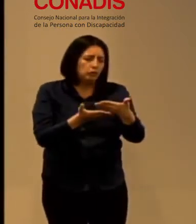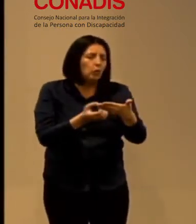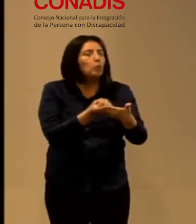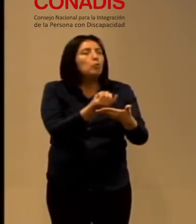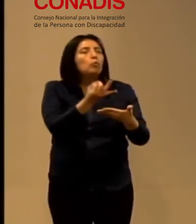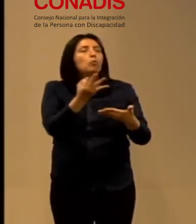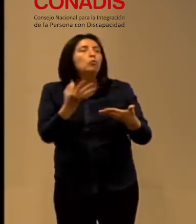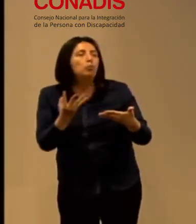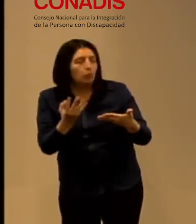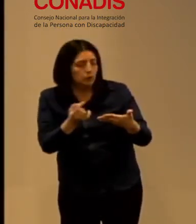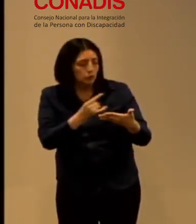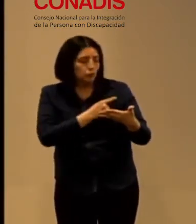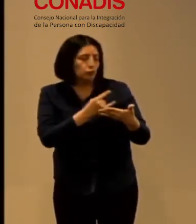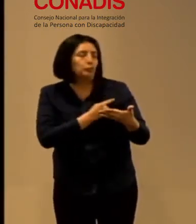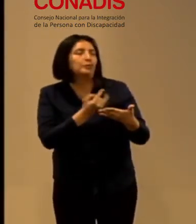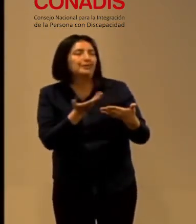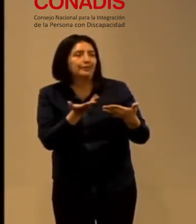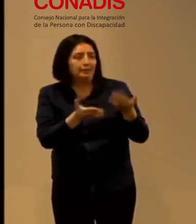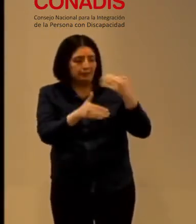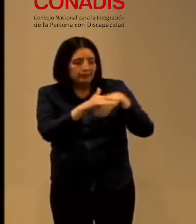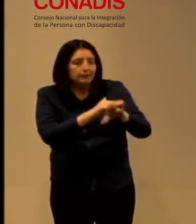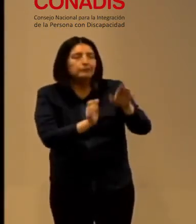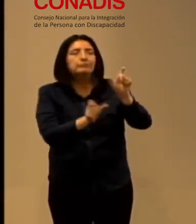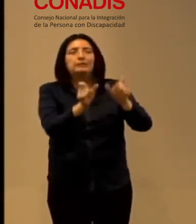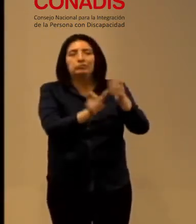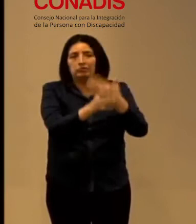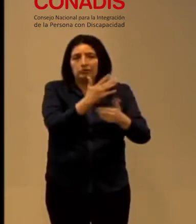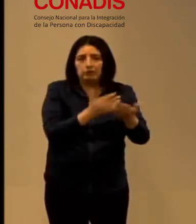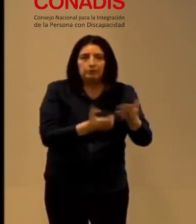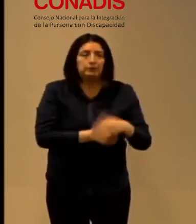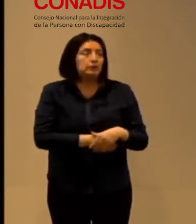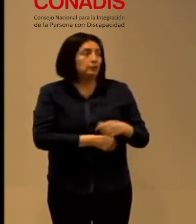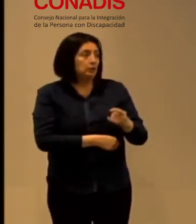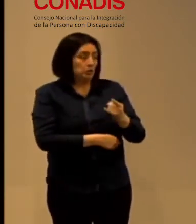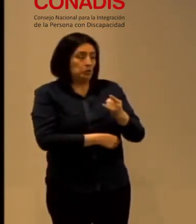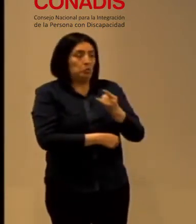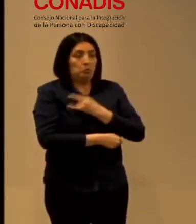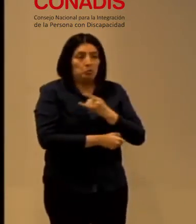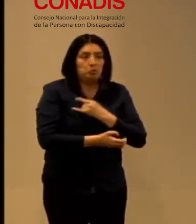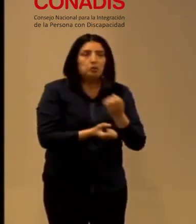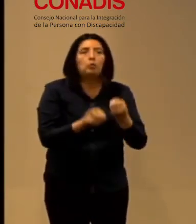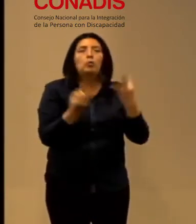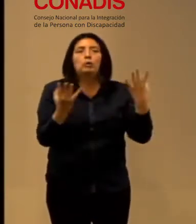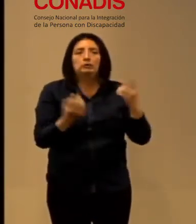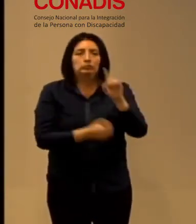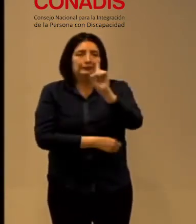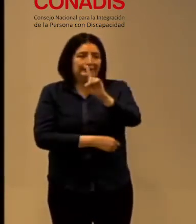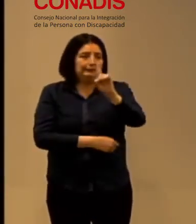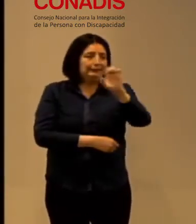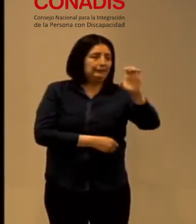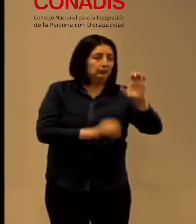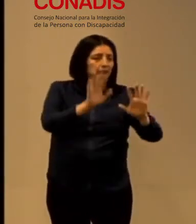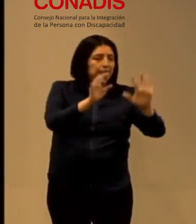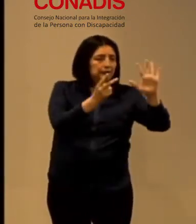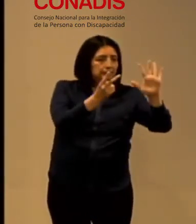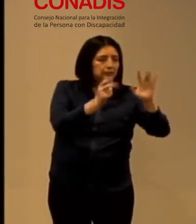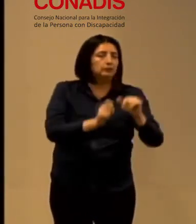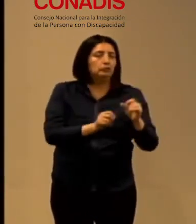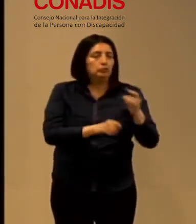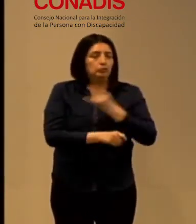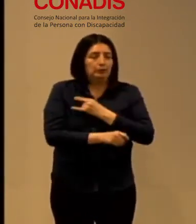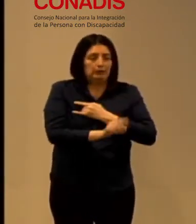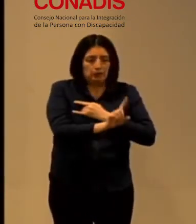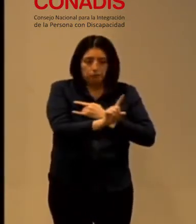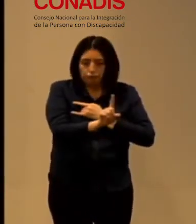¿cuántas universidades tienen estudiantes con alguna discapacidad? Las universidades a las que entrevistaron fueron 117, ¿ya?